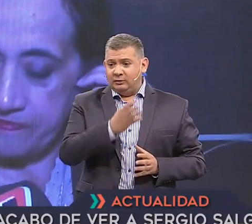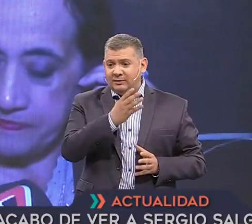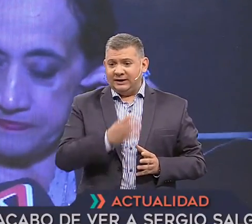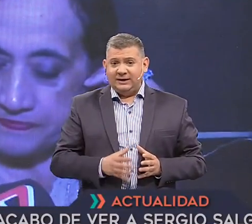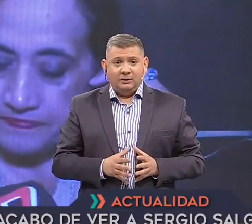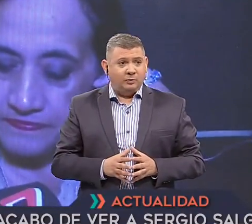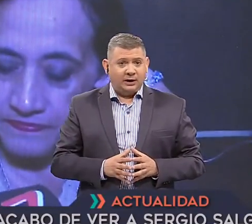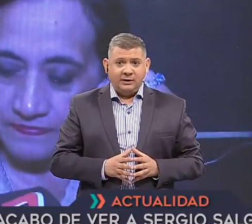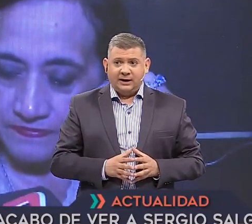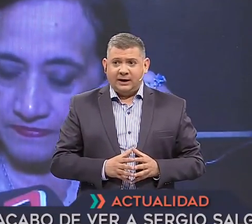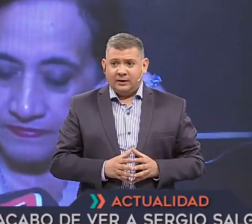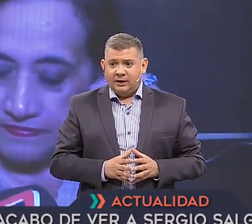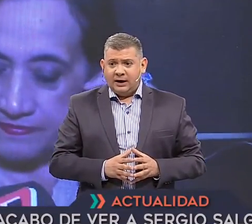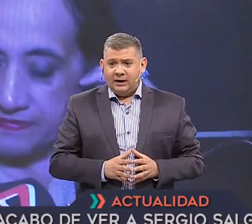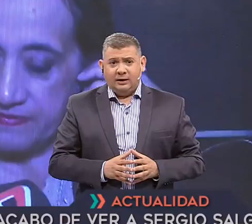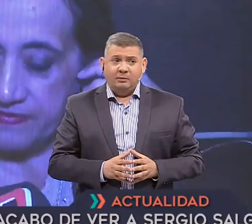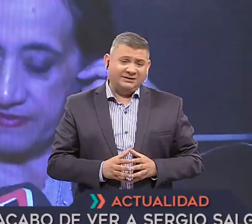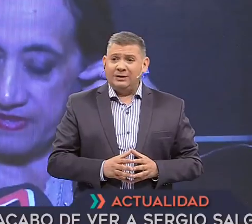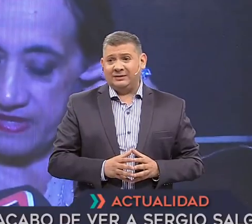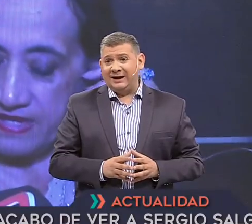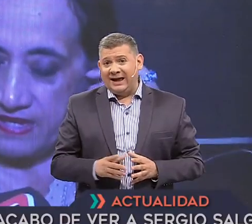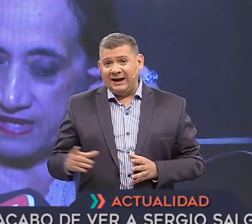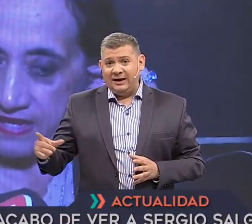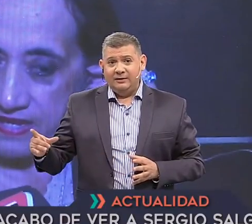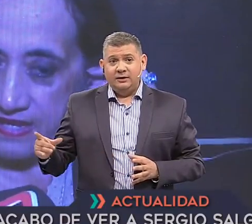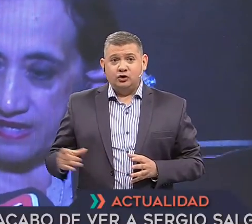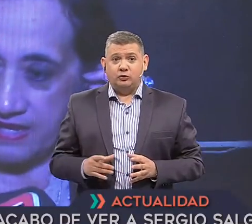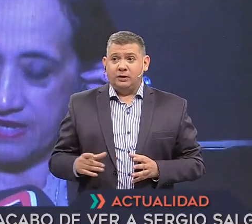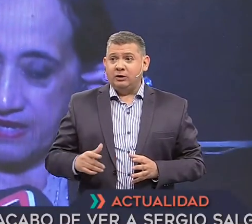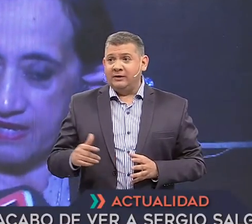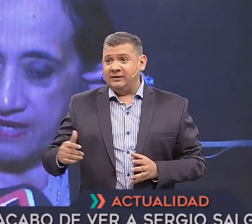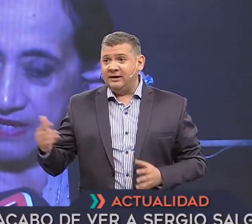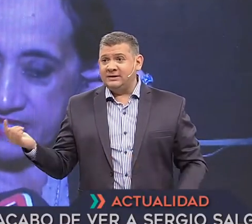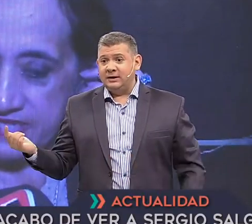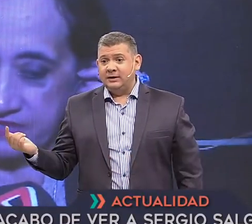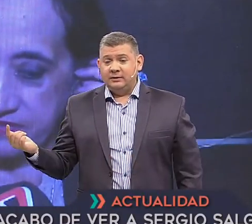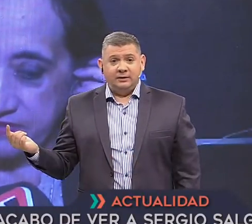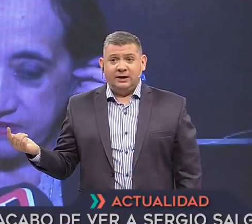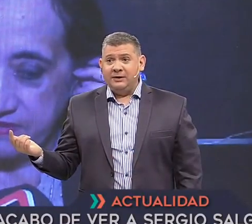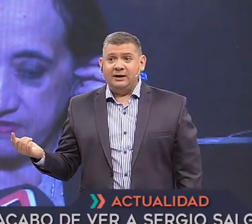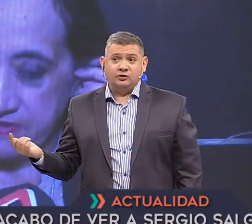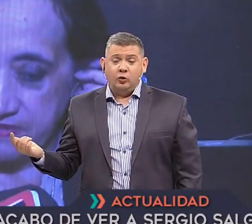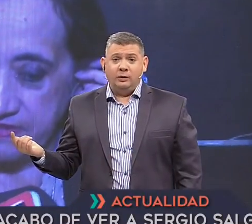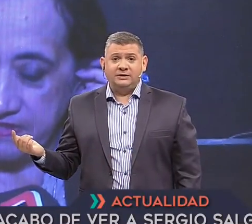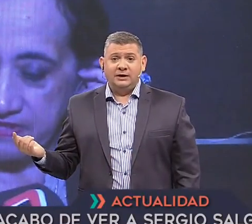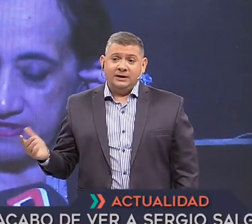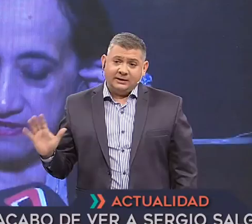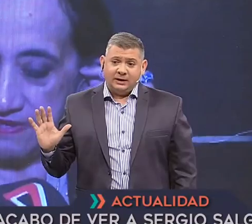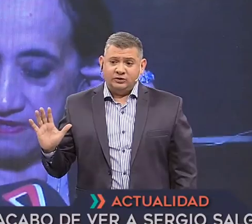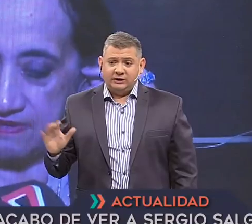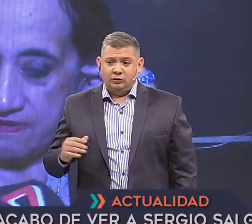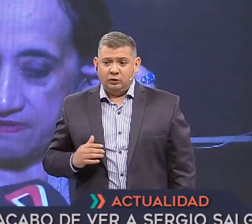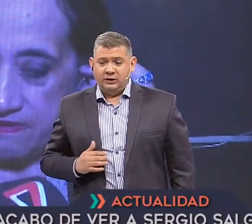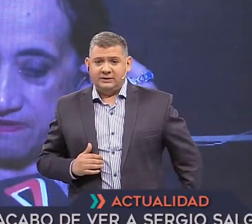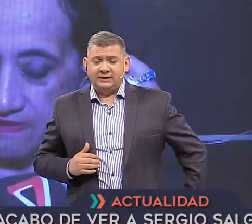gracias, y seguramente la están llamando para que vaya a declarar. Va a ser una semana larga, suponemos que va a haber sentencia. Exacto. Día viernes o jueves, y